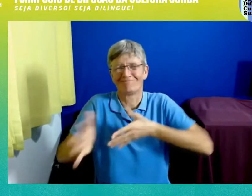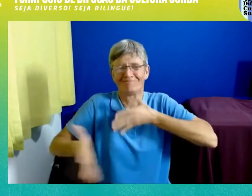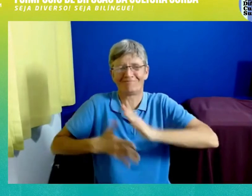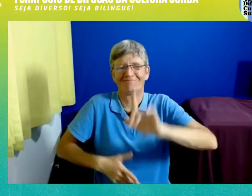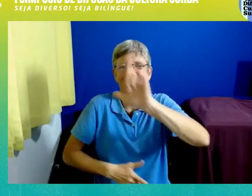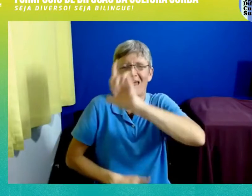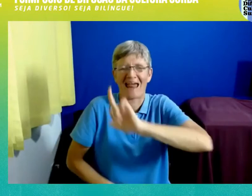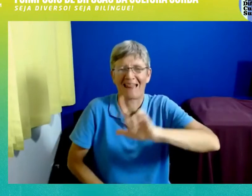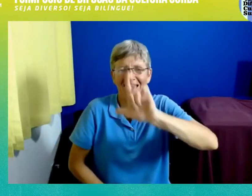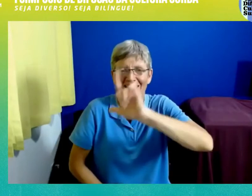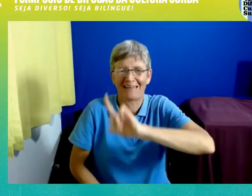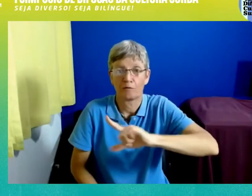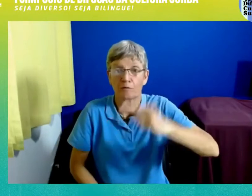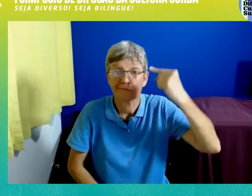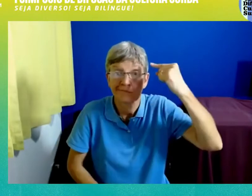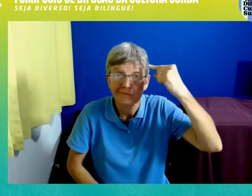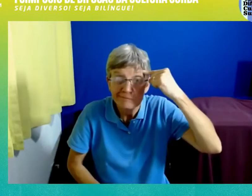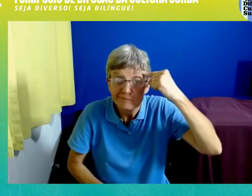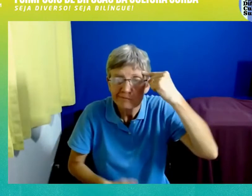tá?